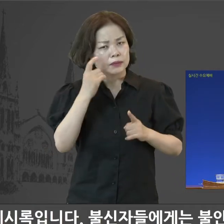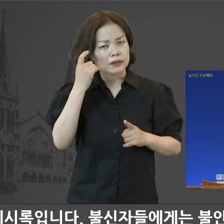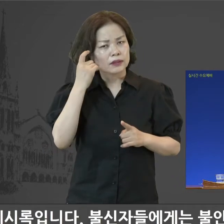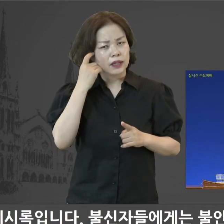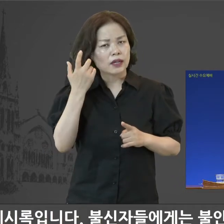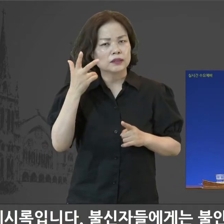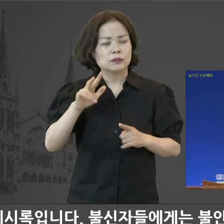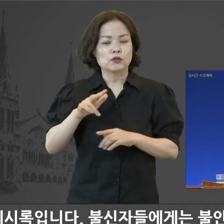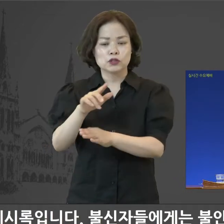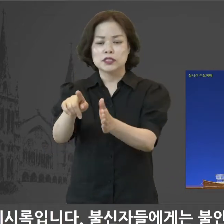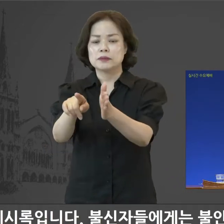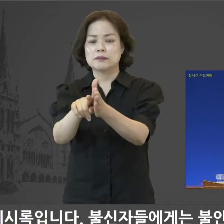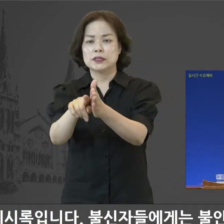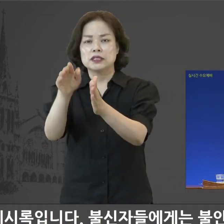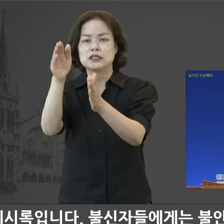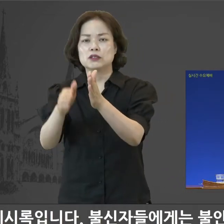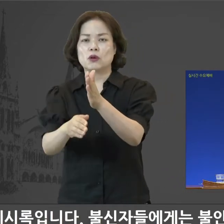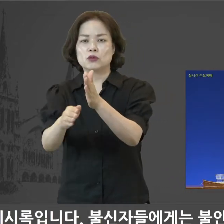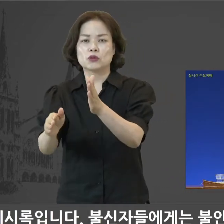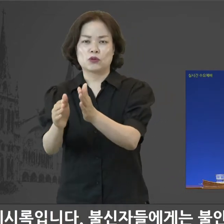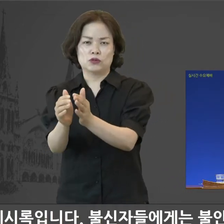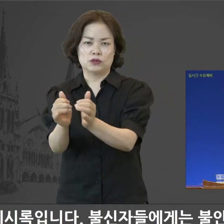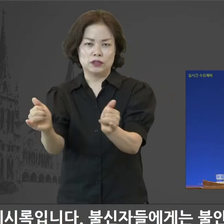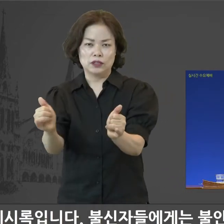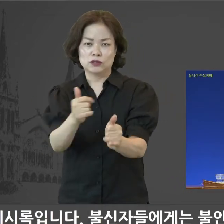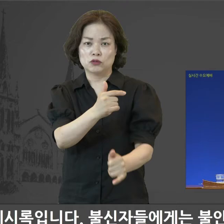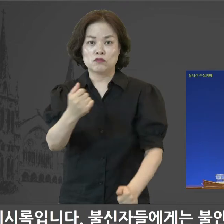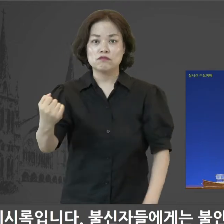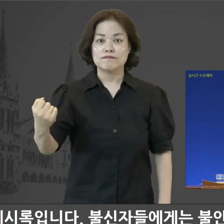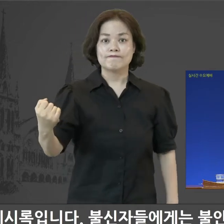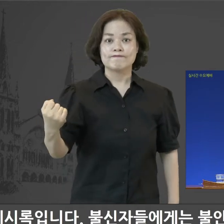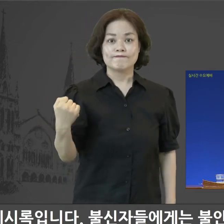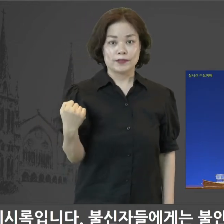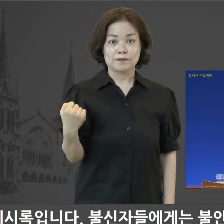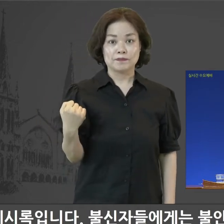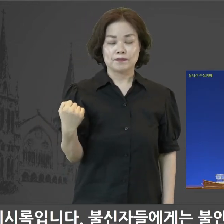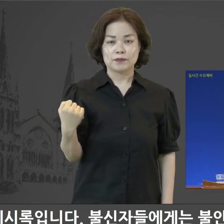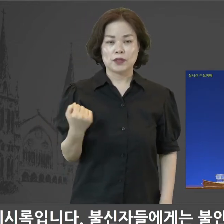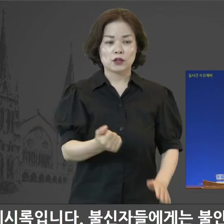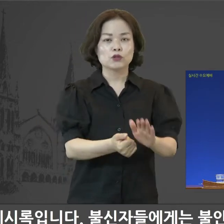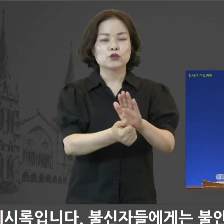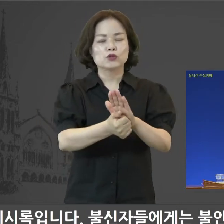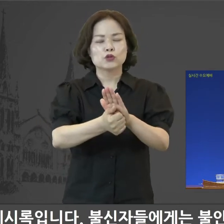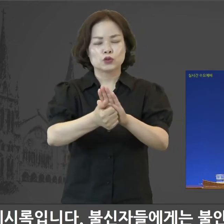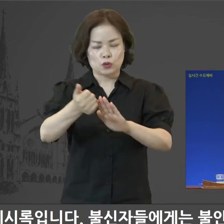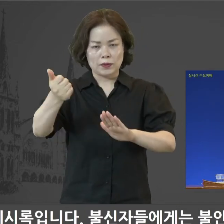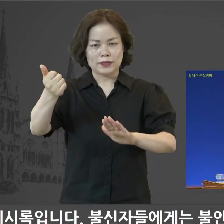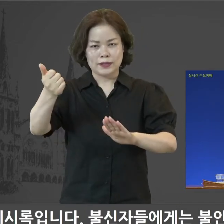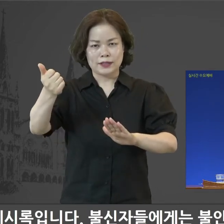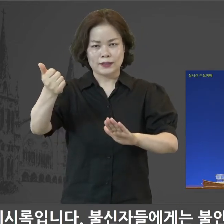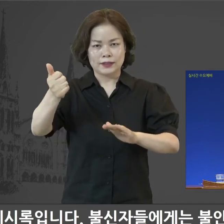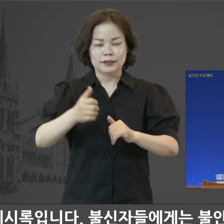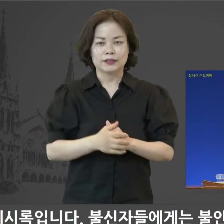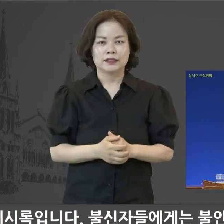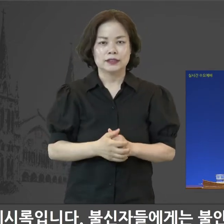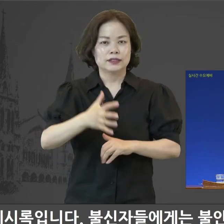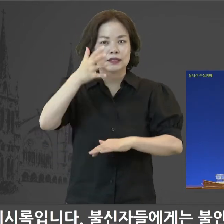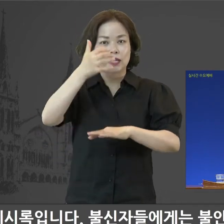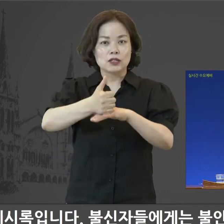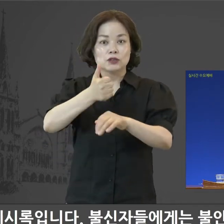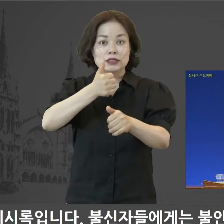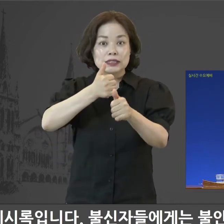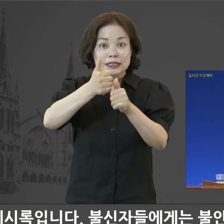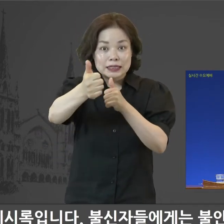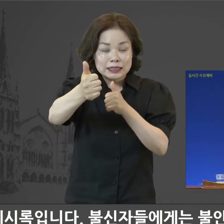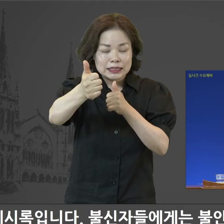믿는 자들에게, 성도들에게는 너무나도 힘이 되고 소망이 되는, 그래서 그 최후